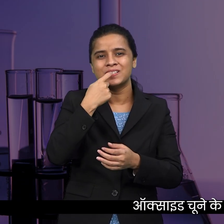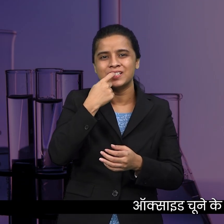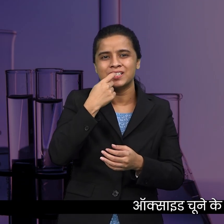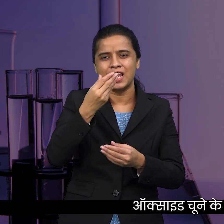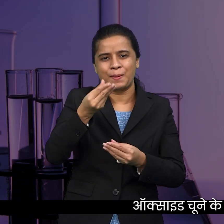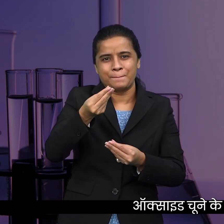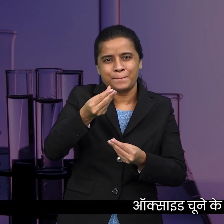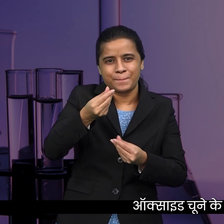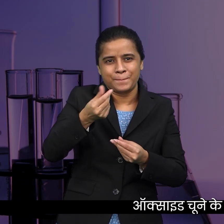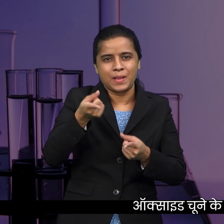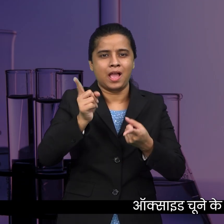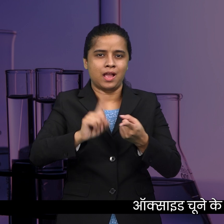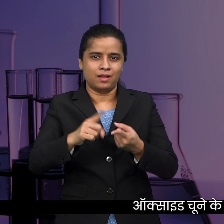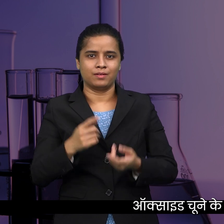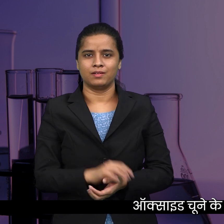है।